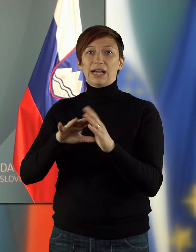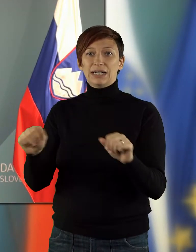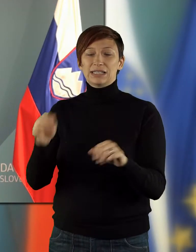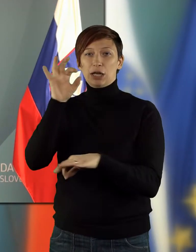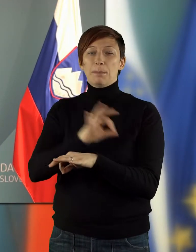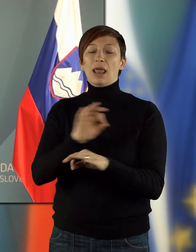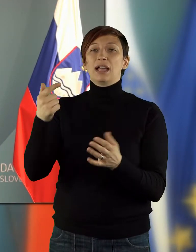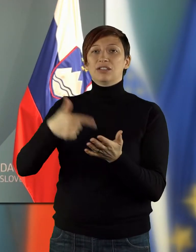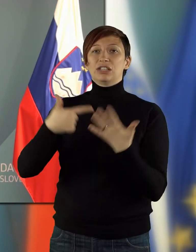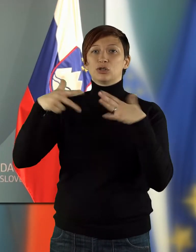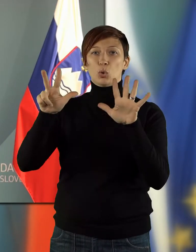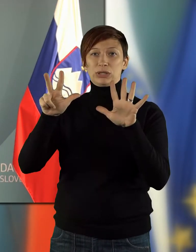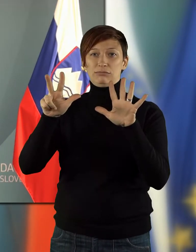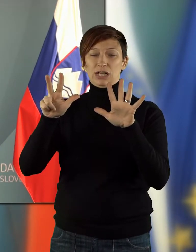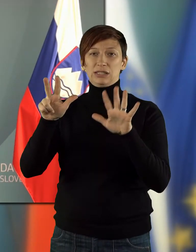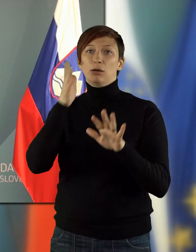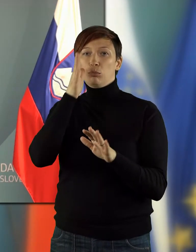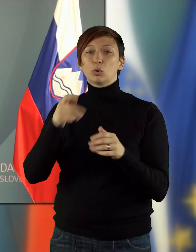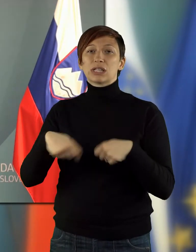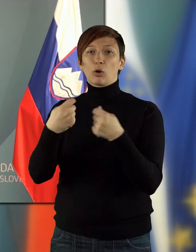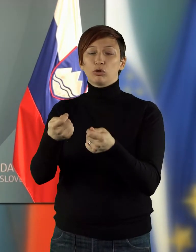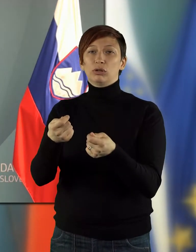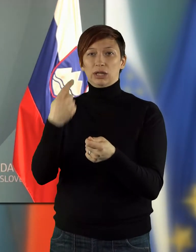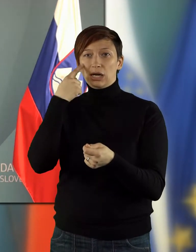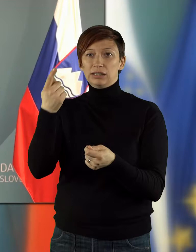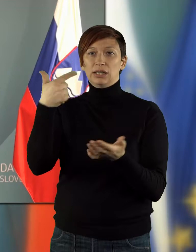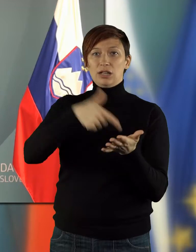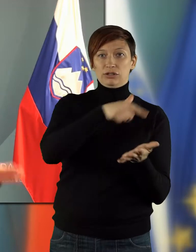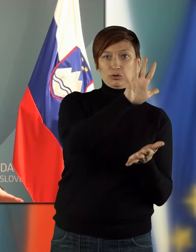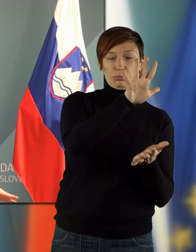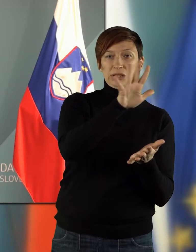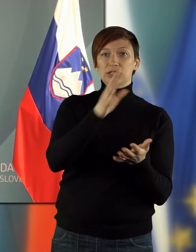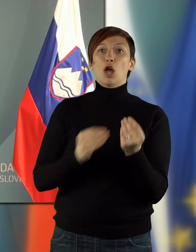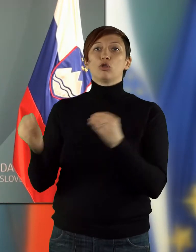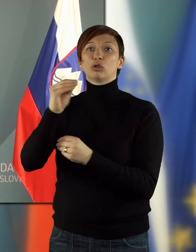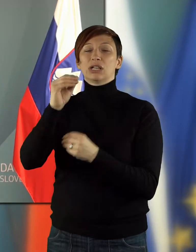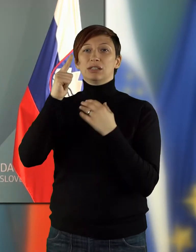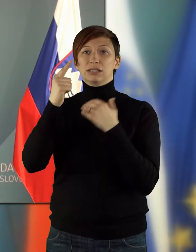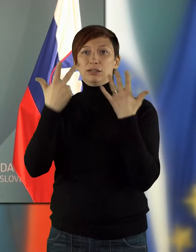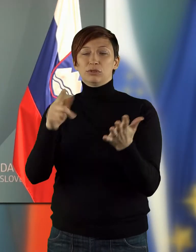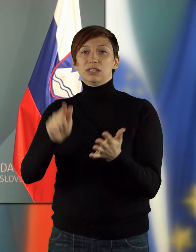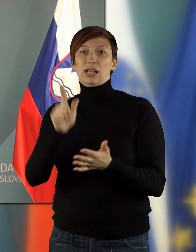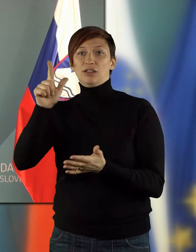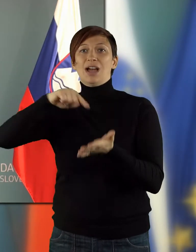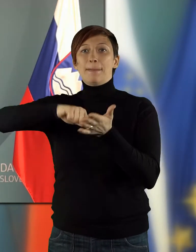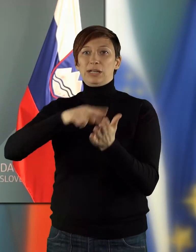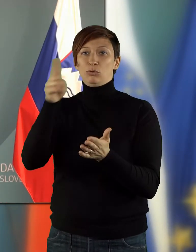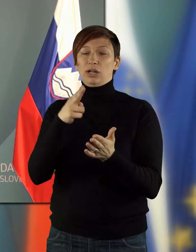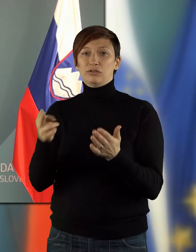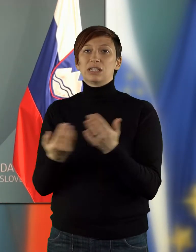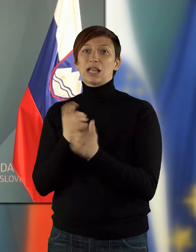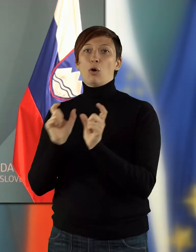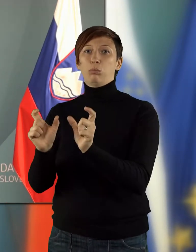skupaj realizacijo in plan 2018, bo zagotovljenih glede na 2015 dodatnih 87,2